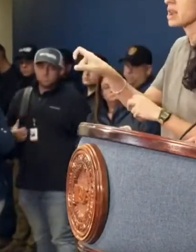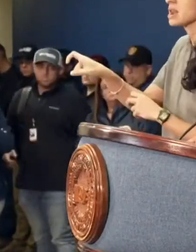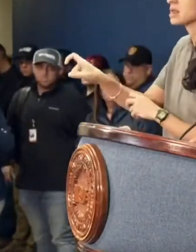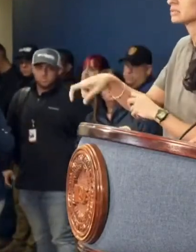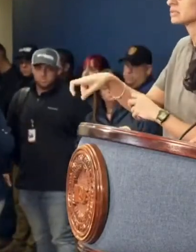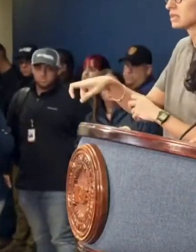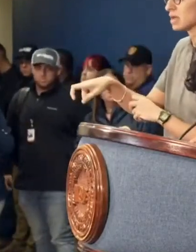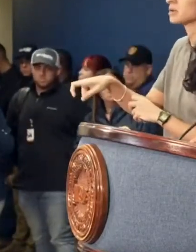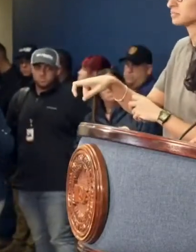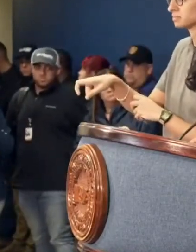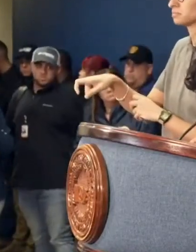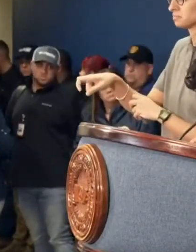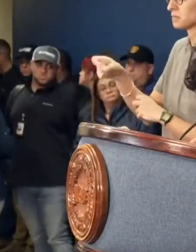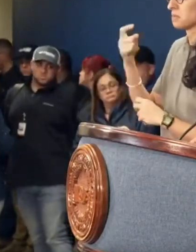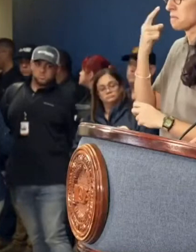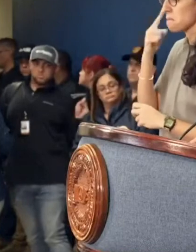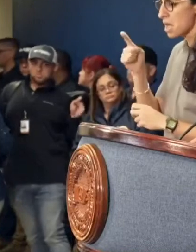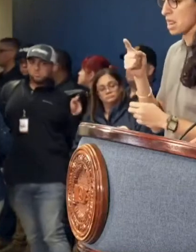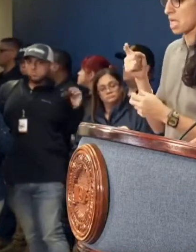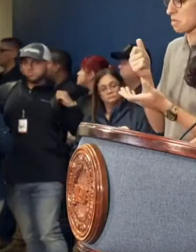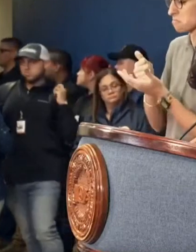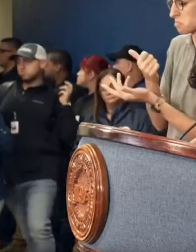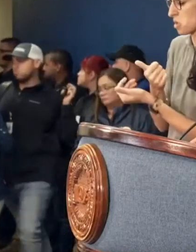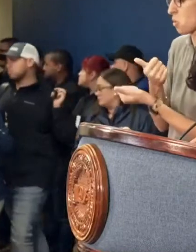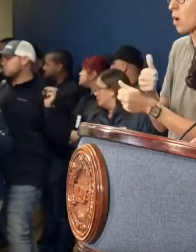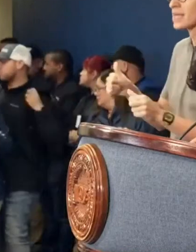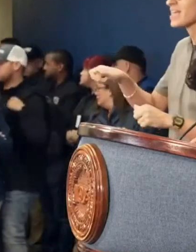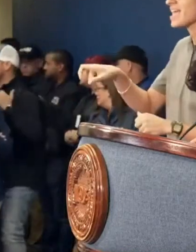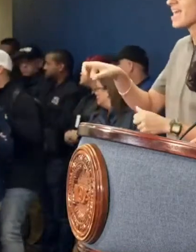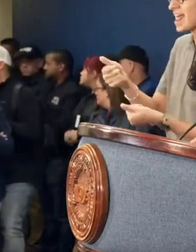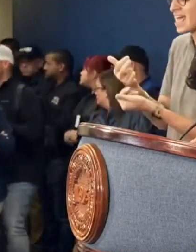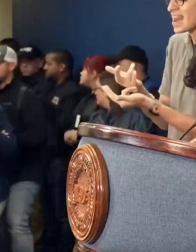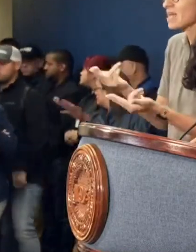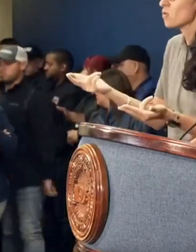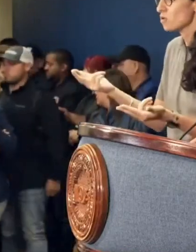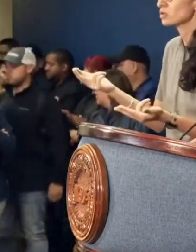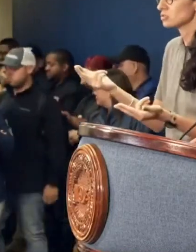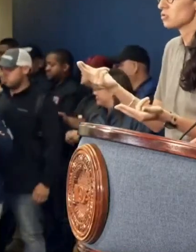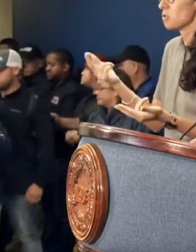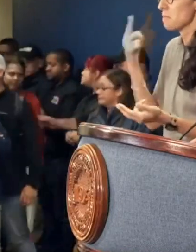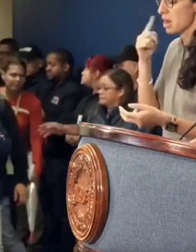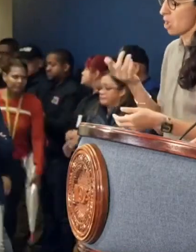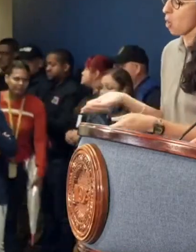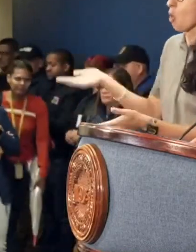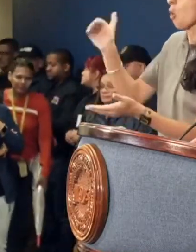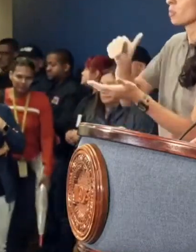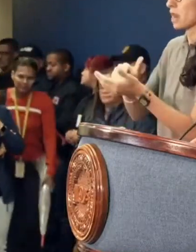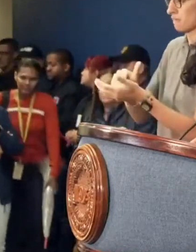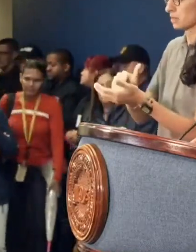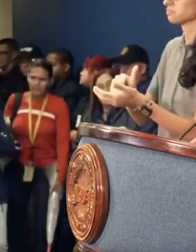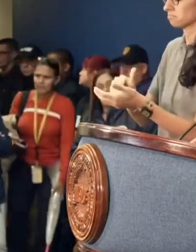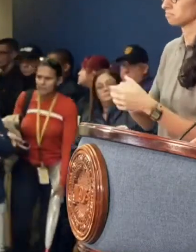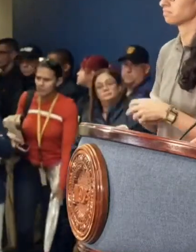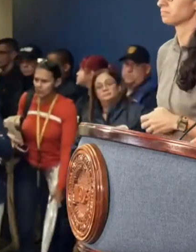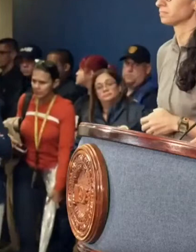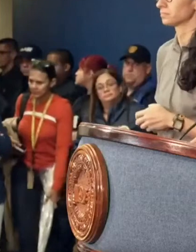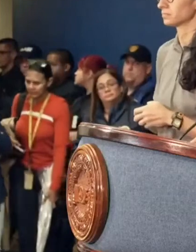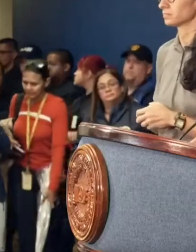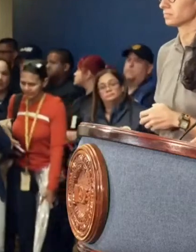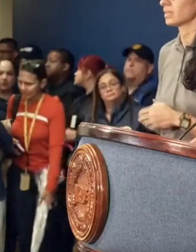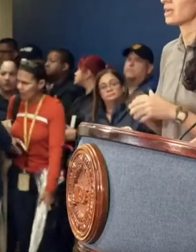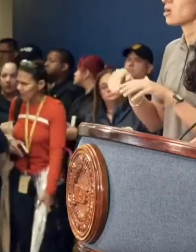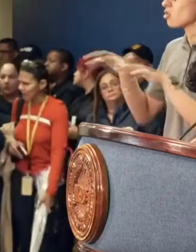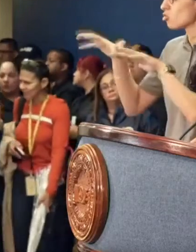no vamos a escatimar para poner los recursos que se necesitan para que nos recuperemos. Como mencioné,